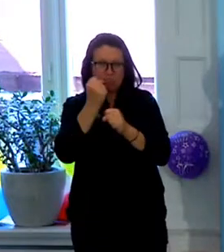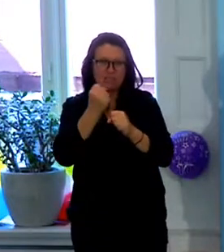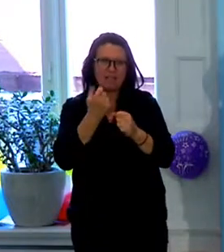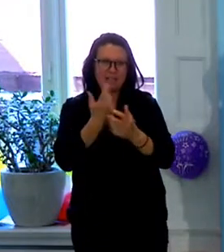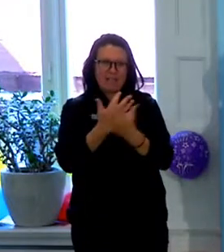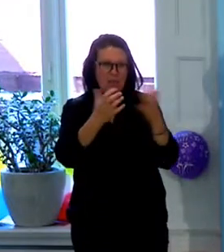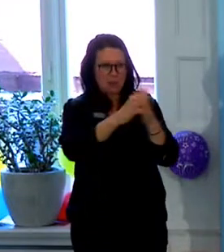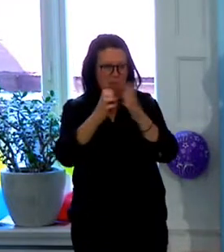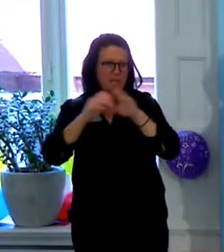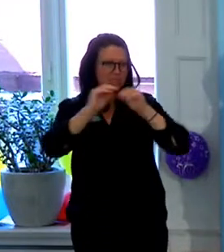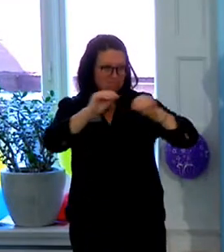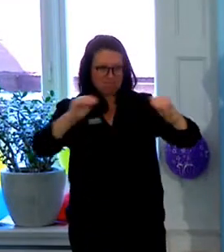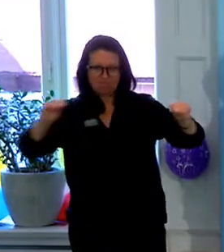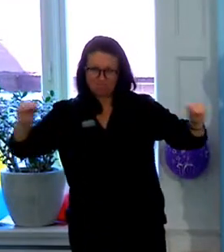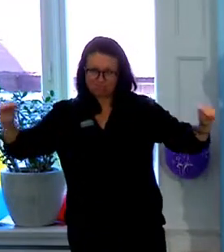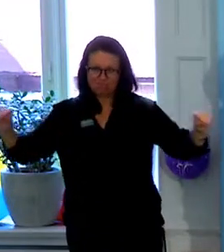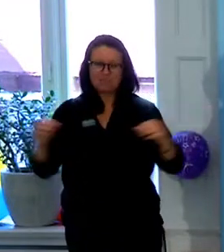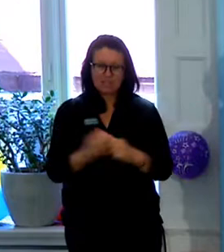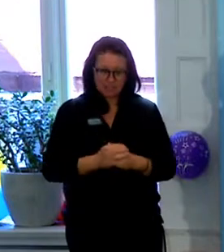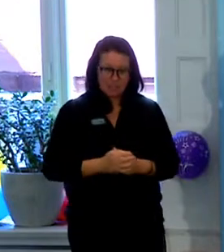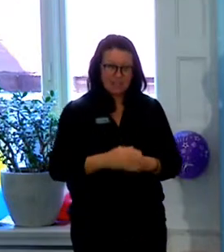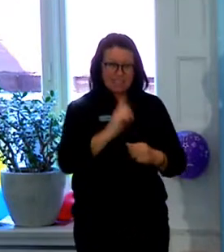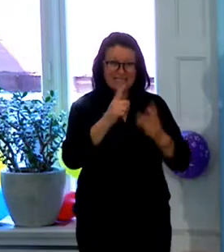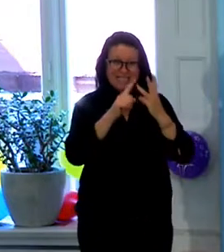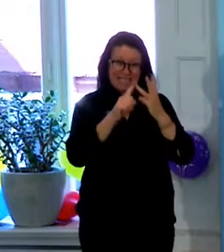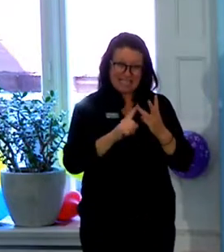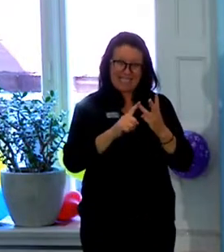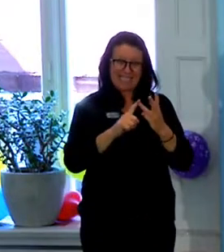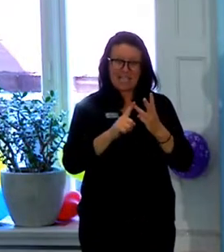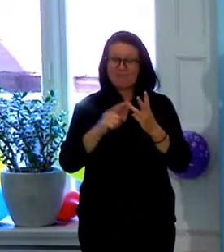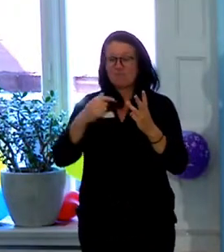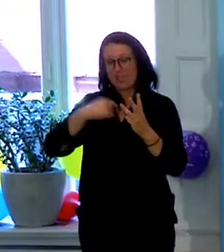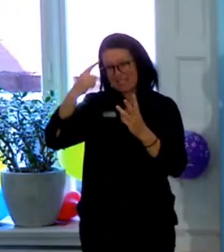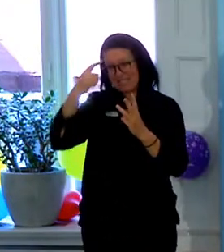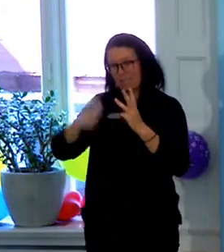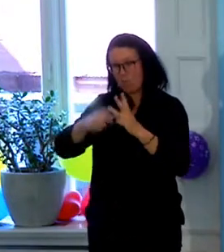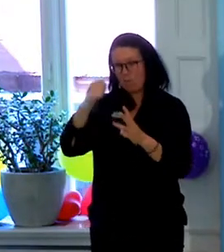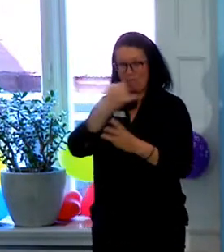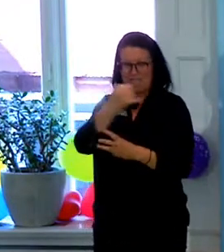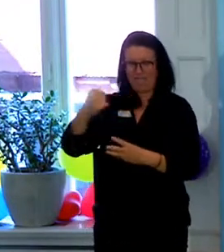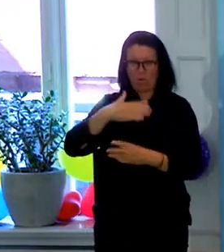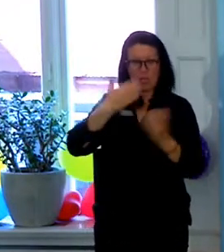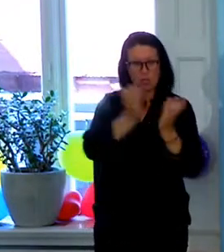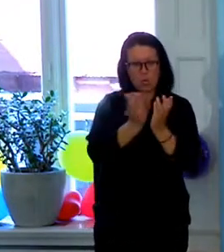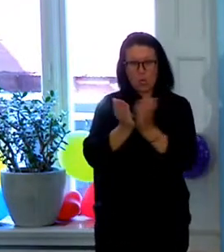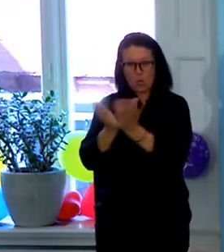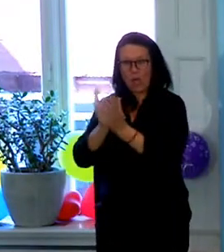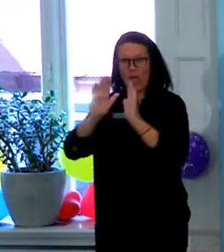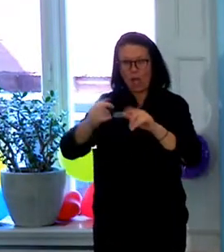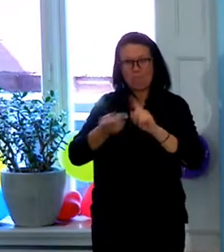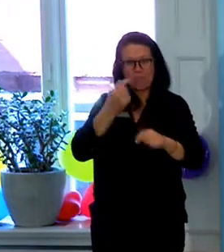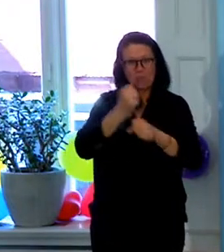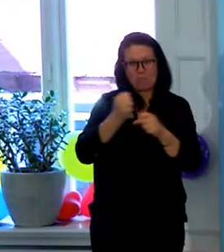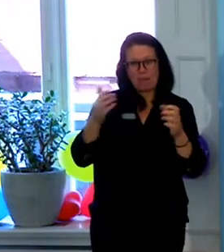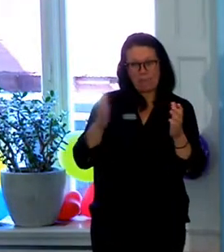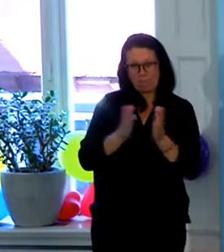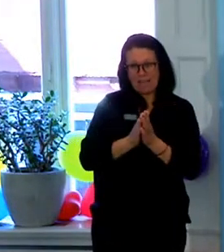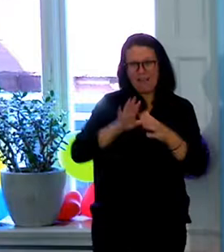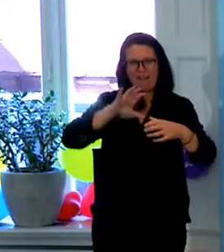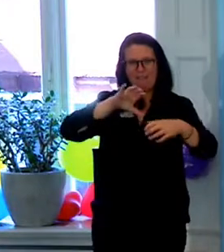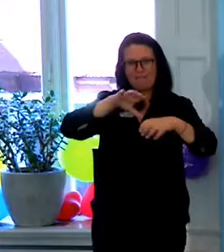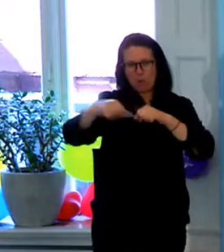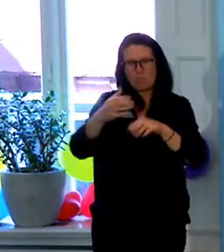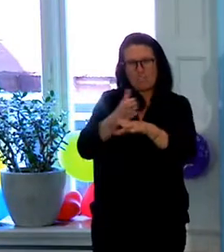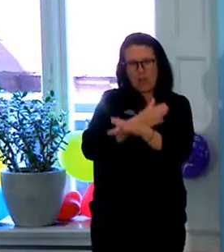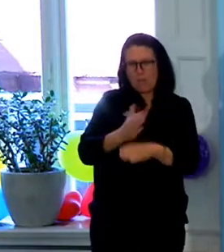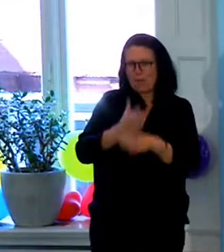grupper. Och det tredje jag tänkte lyfta fram är att vi i våra skolor har börjat jobba med ett